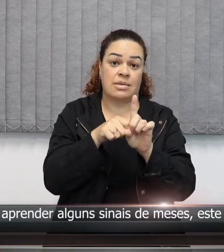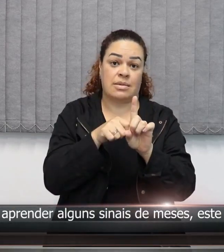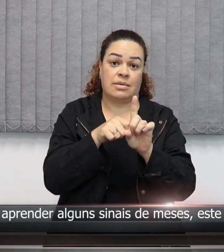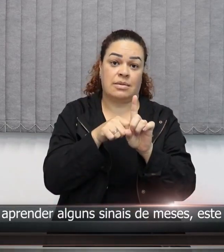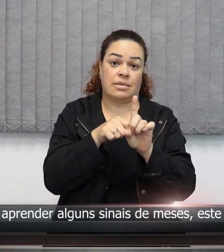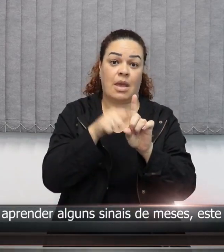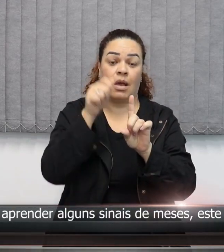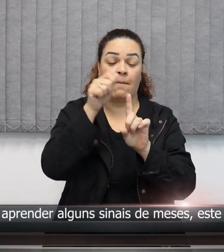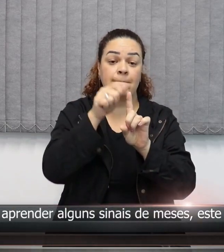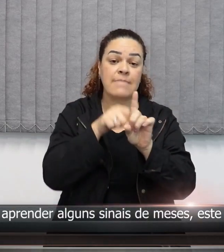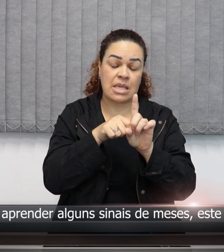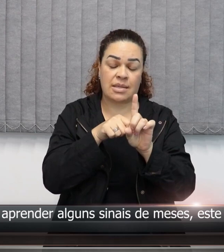mês.